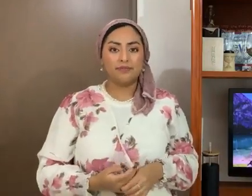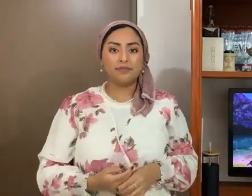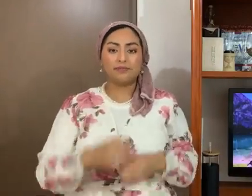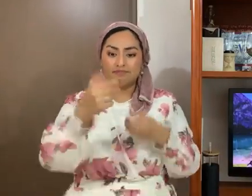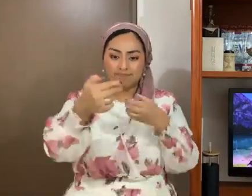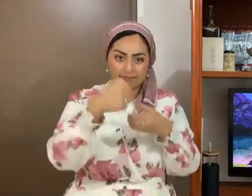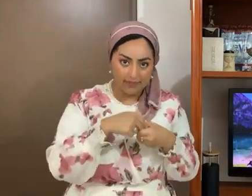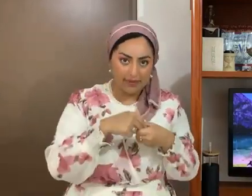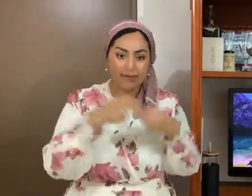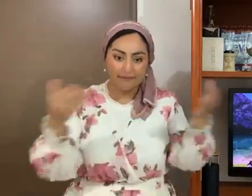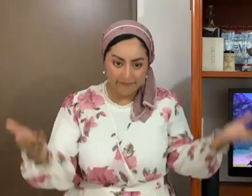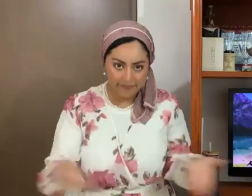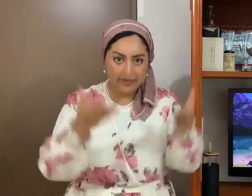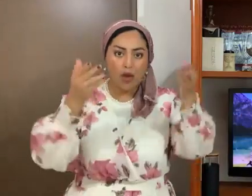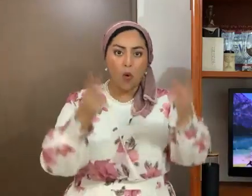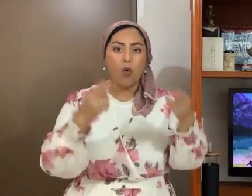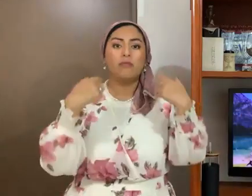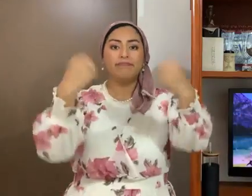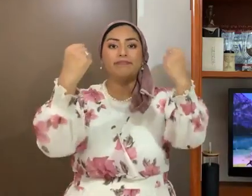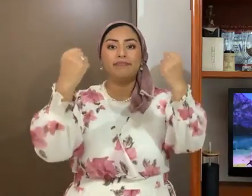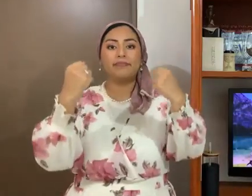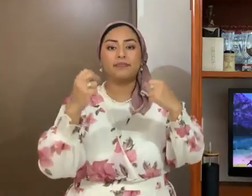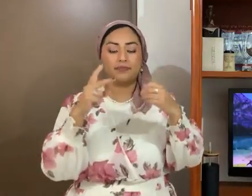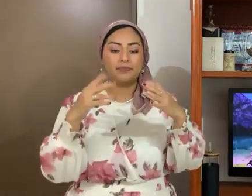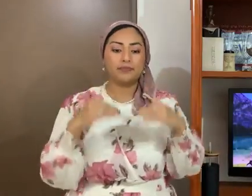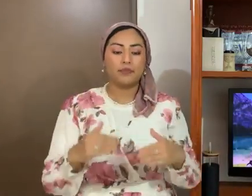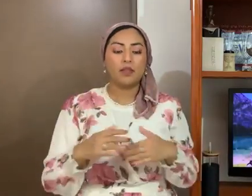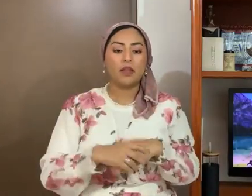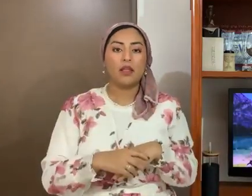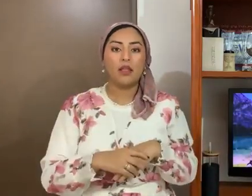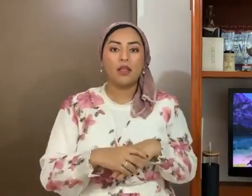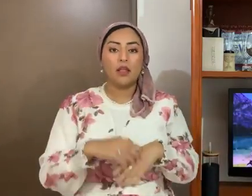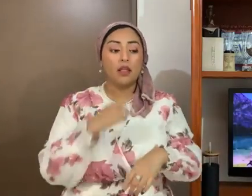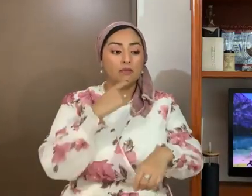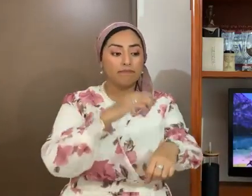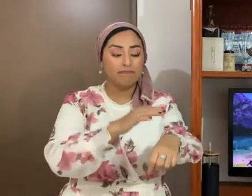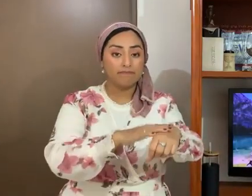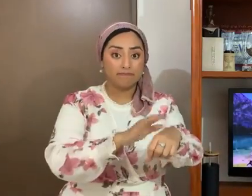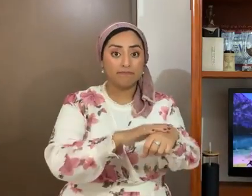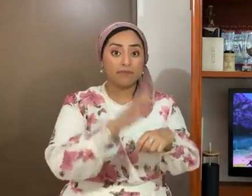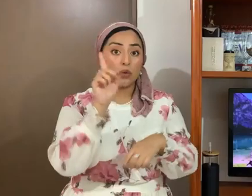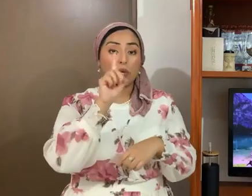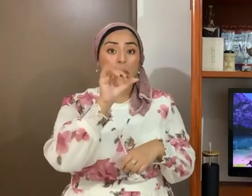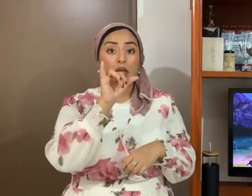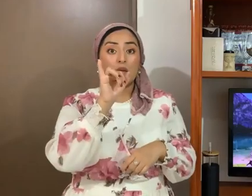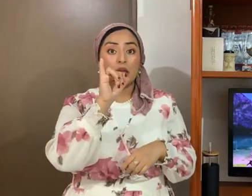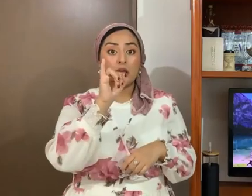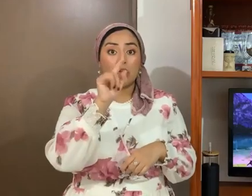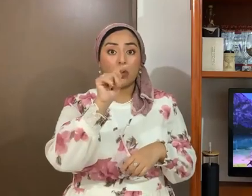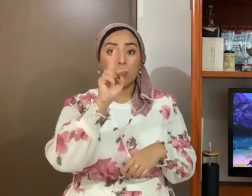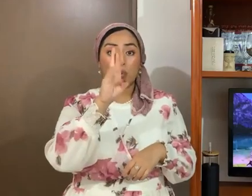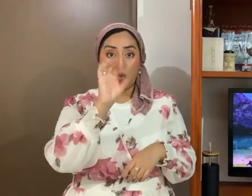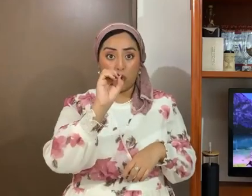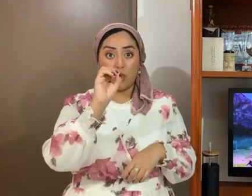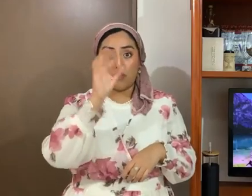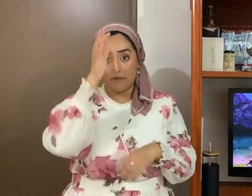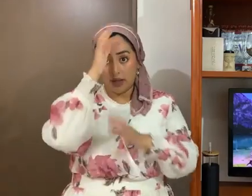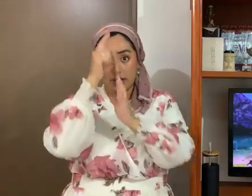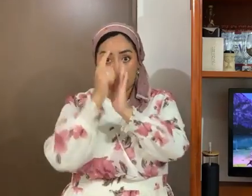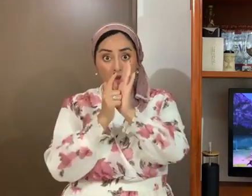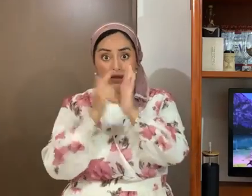No, injértate, vamos, pronto, ánimo. Este llamado en el cual Yitro, el suegro de